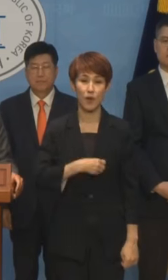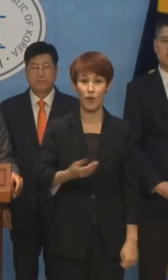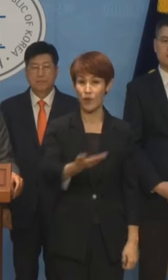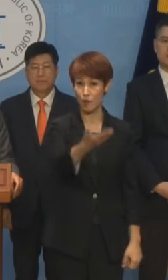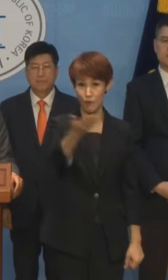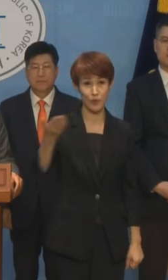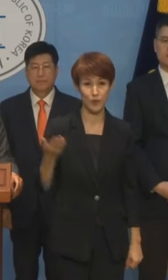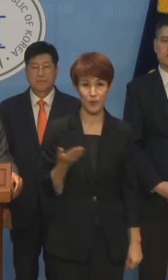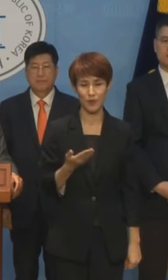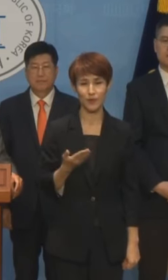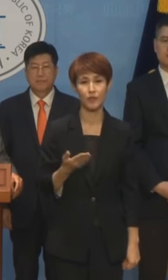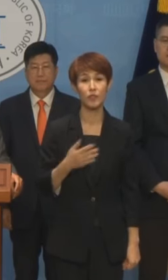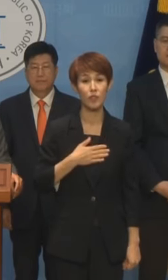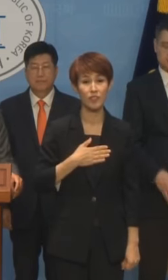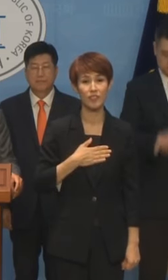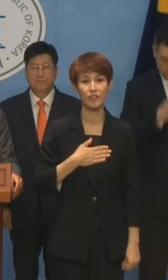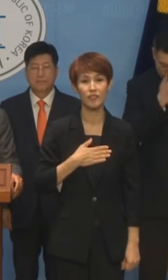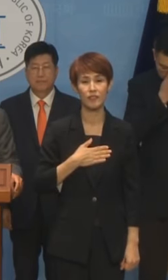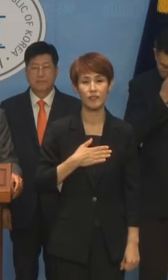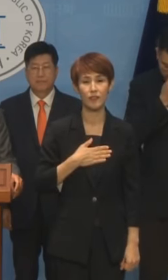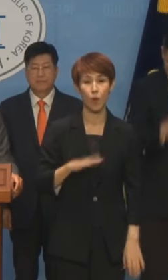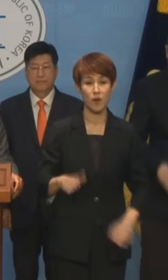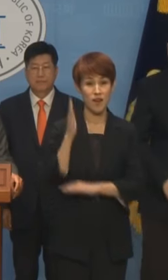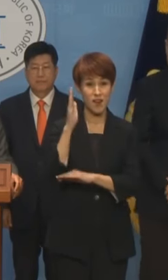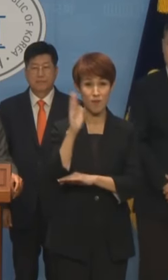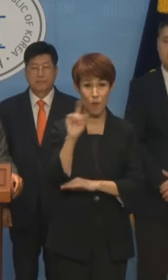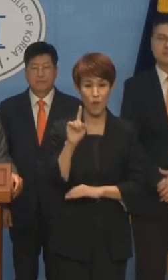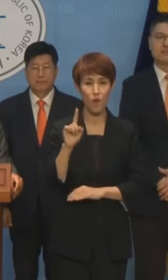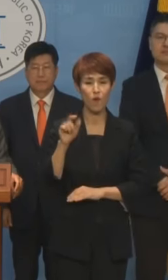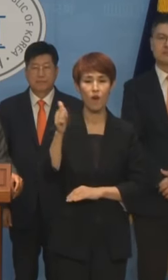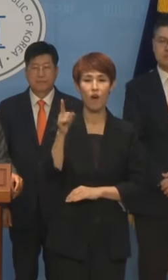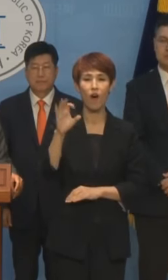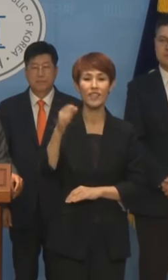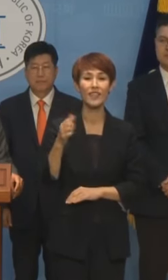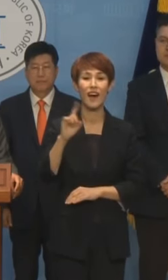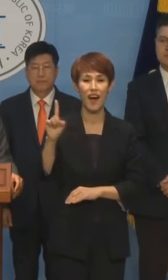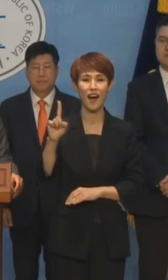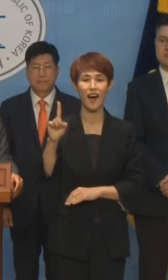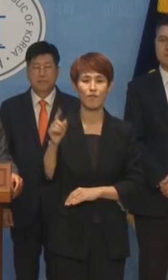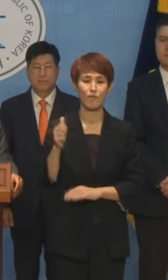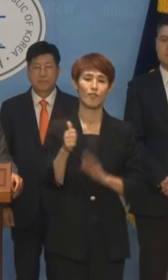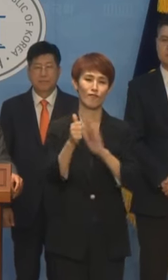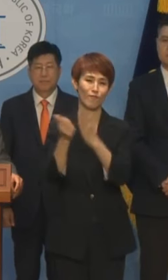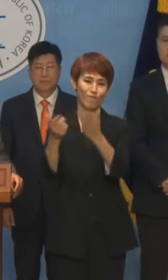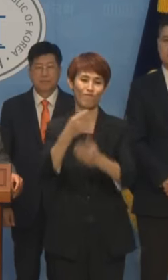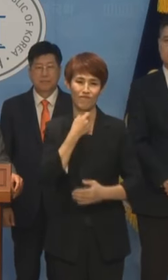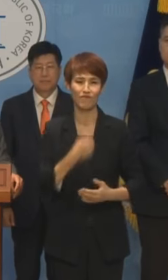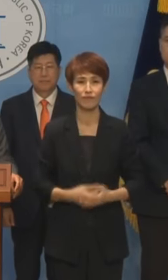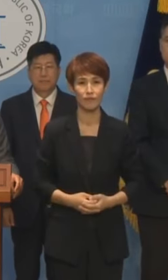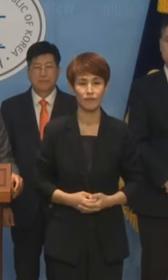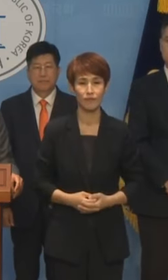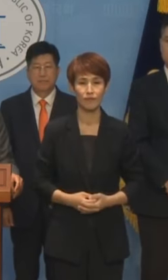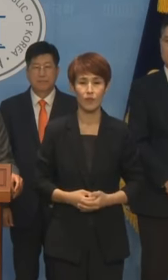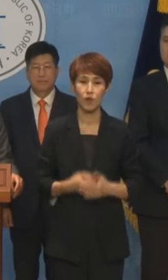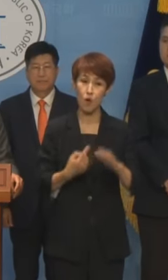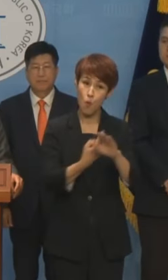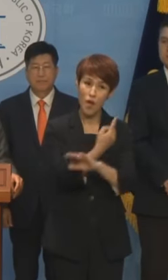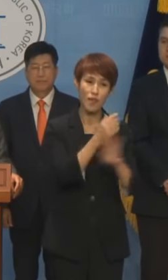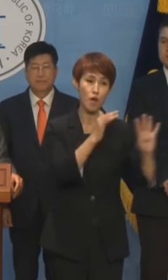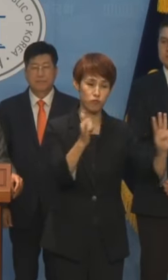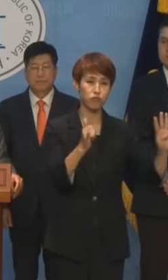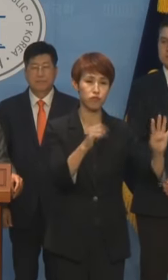여러분, 저는 이 자리에 서게 된 이유는 바로 허은하 후보를 지지해서입니다. 우선 허은하 후보를 제외하고도 나머지 네 분